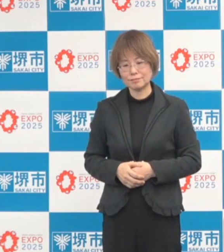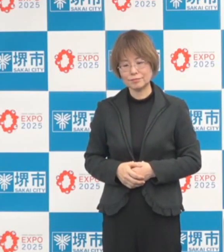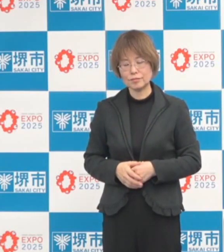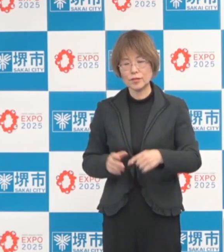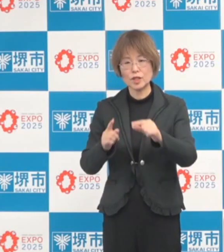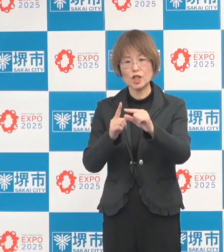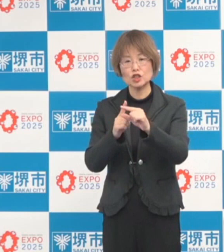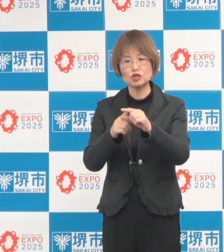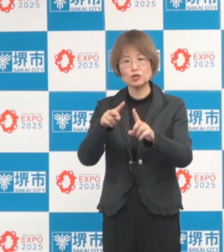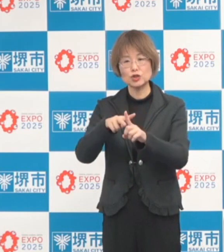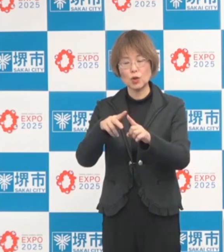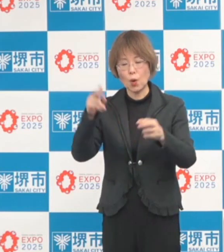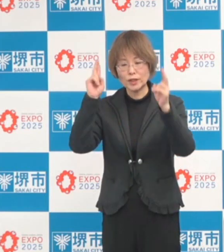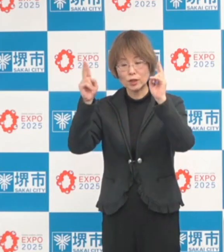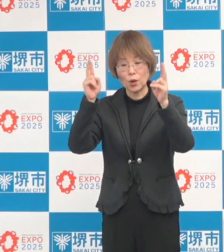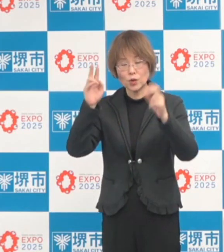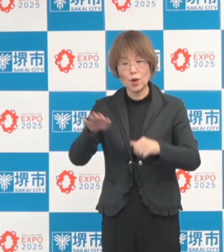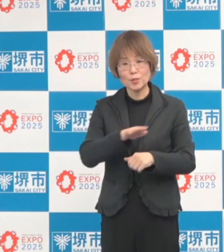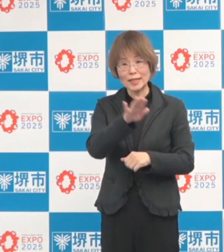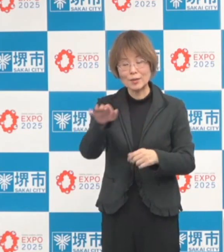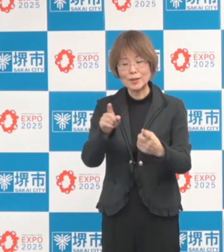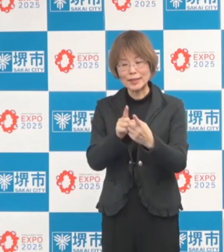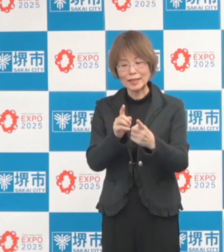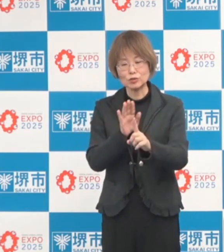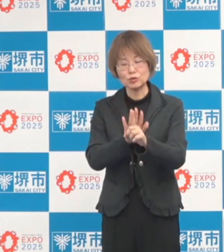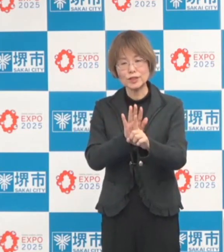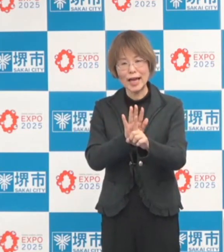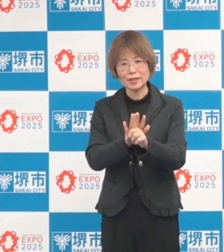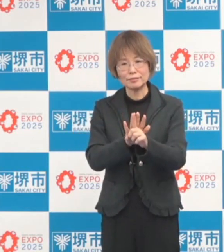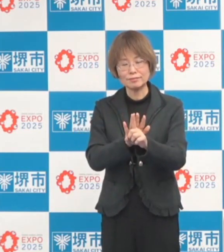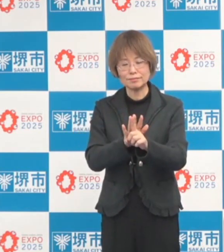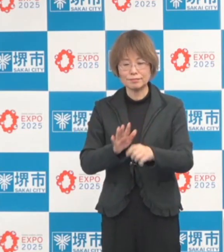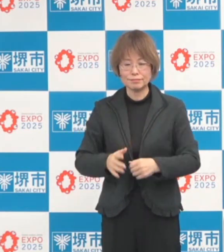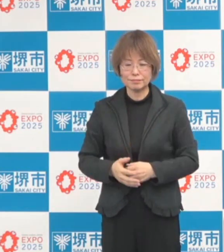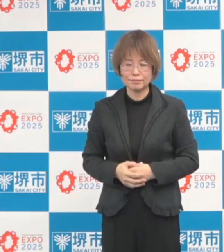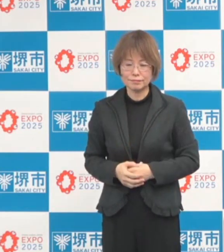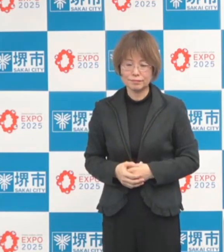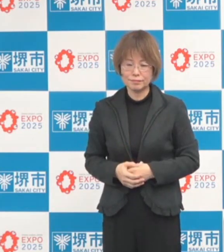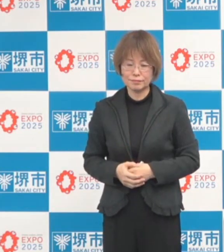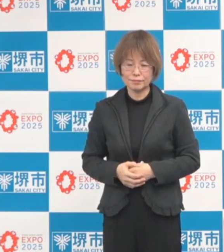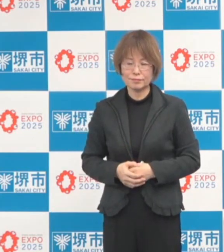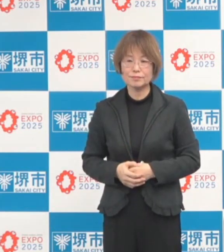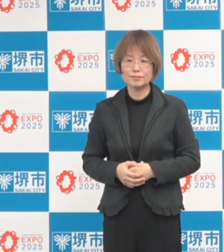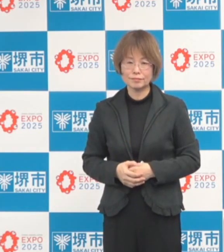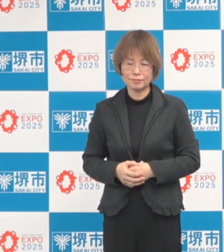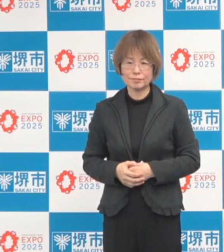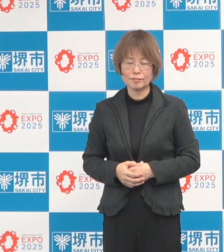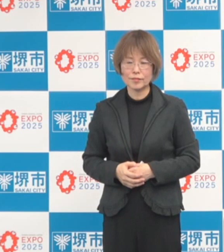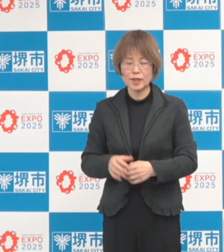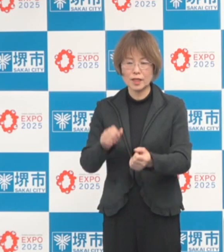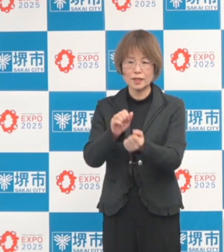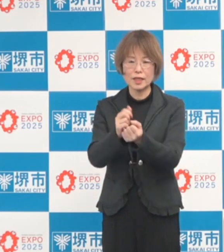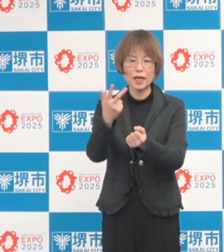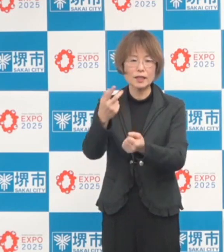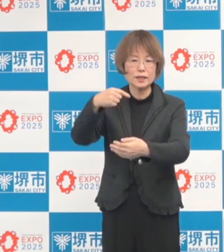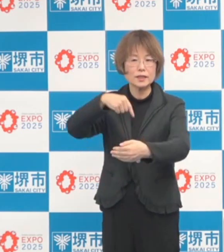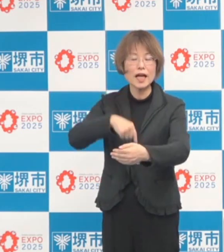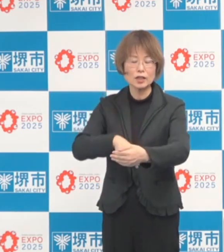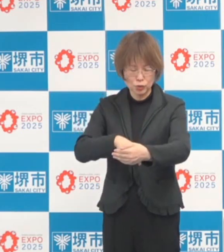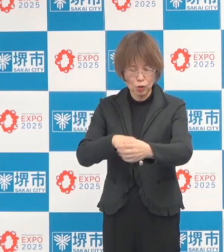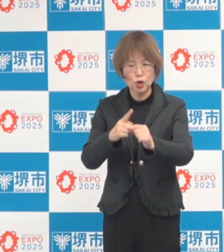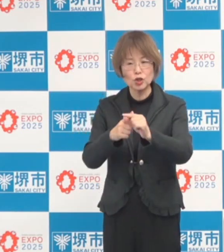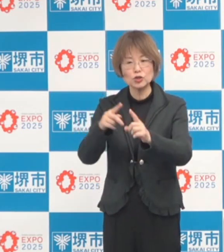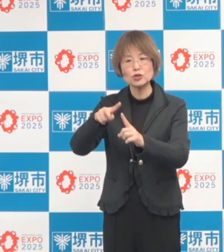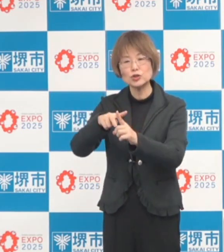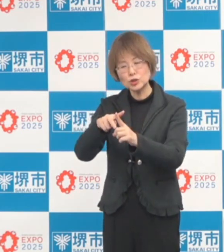中小企業の皆様に対する支援についてです。市内中小企業の生産性